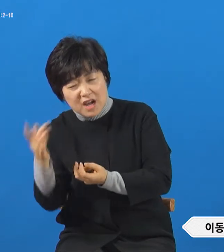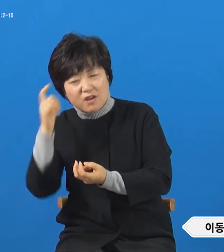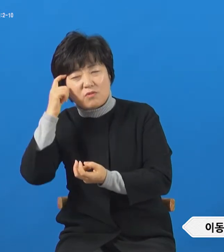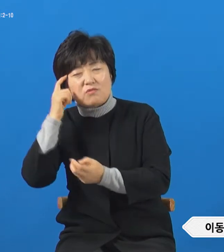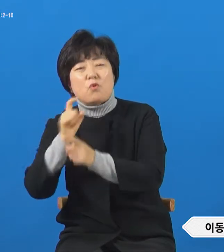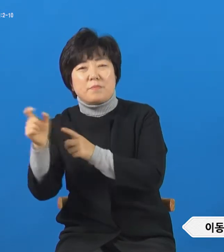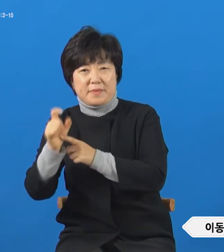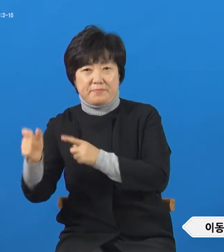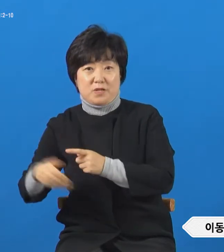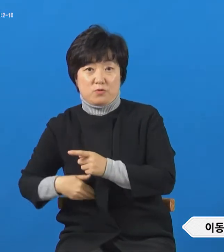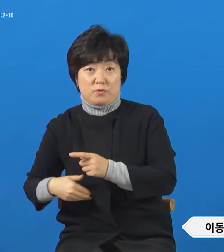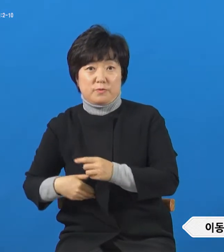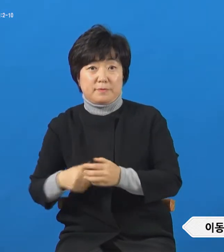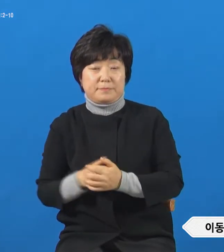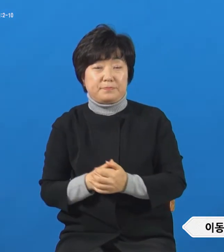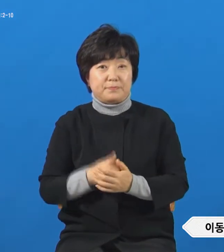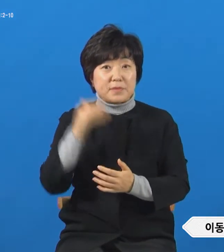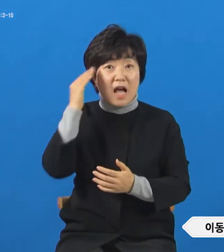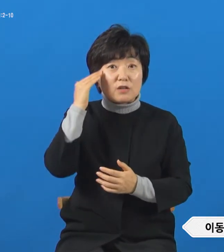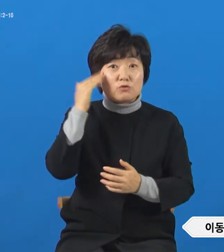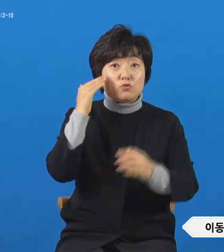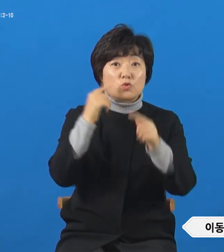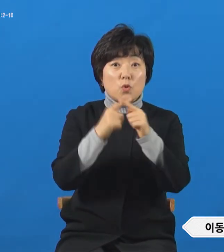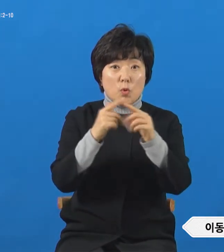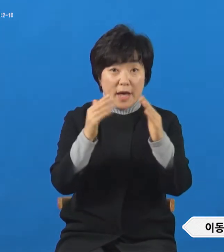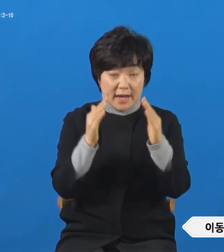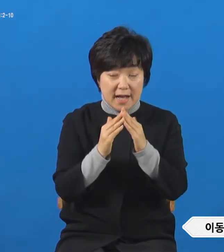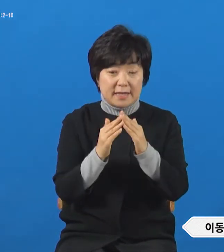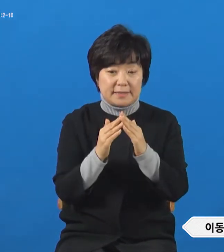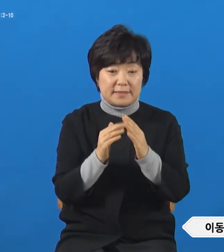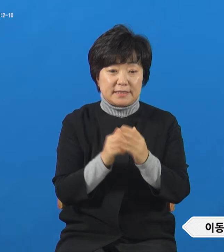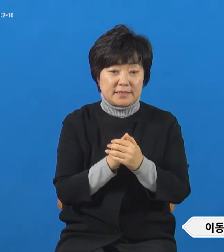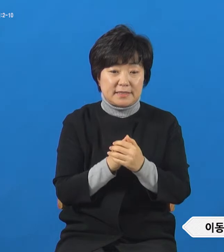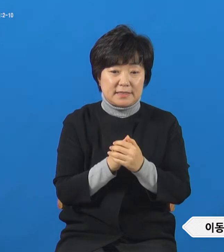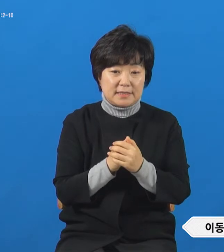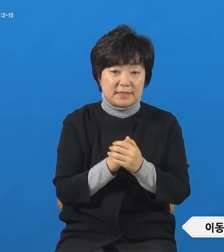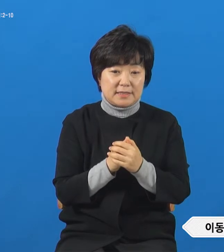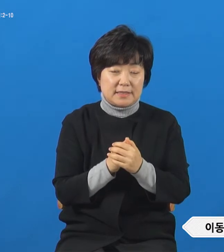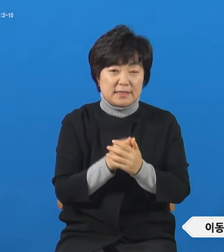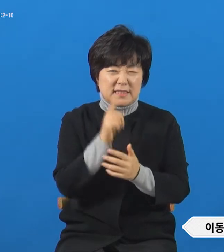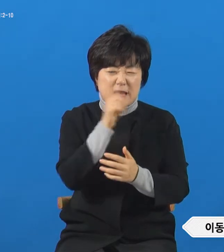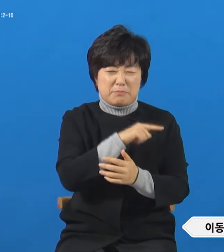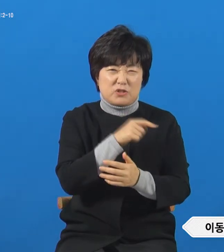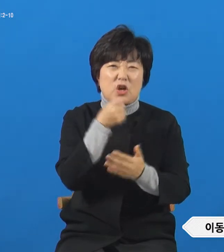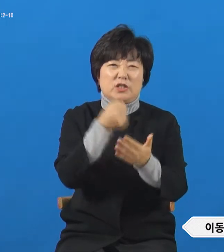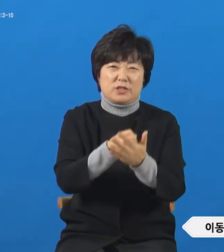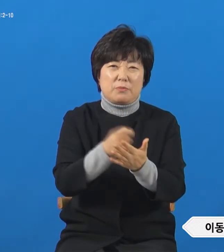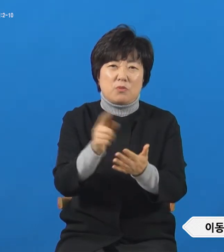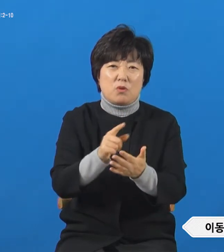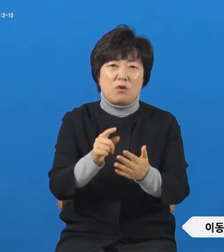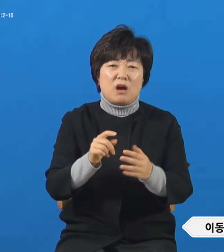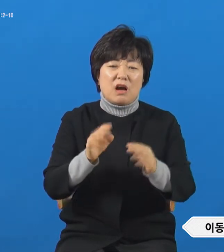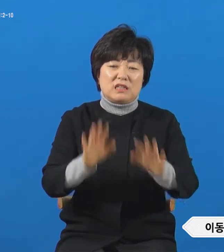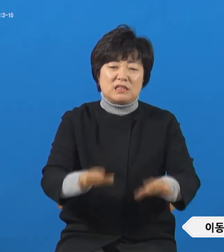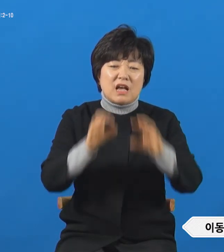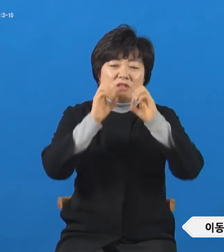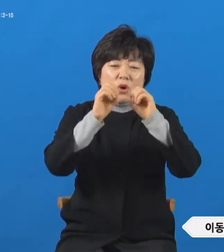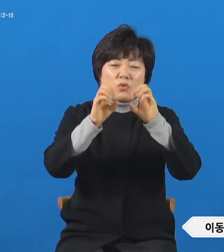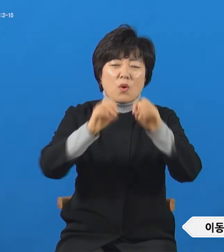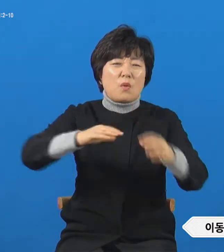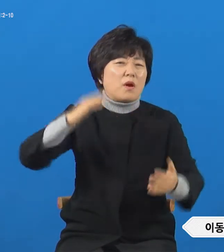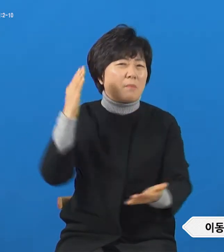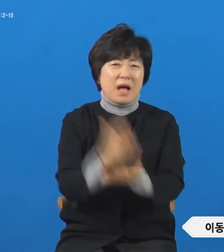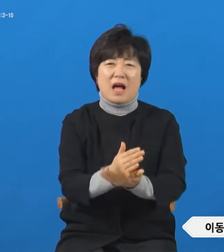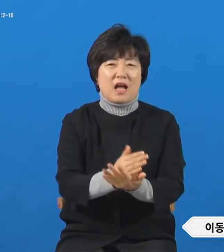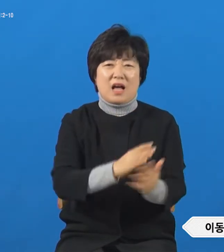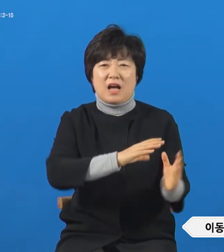경험하면서 한국교회가 결정할 수 있었던 가장 나쁜 결정이 있다면 이제는 선교하지 말자라는